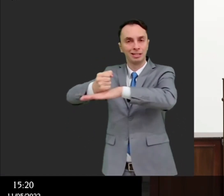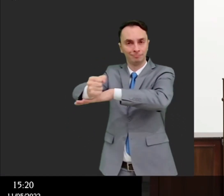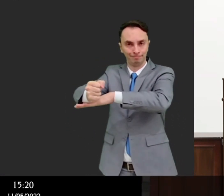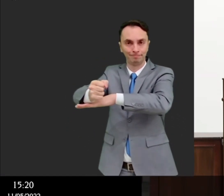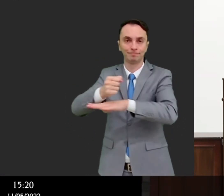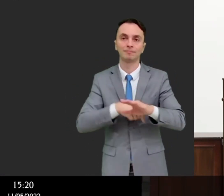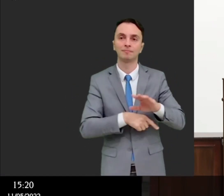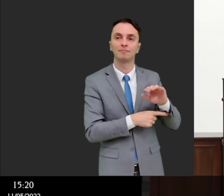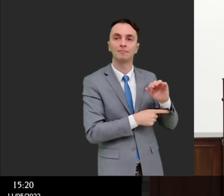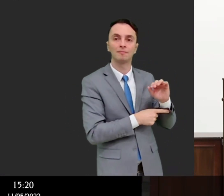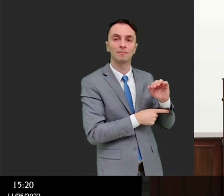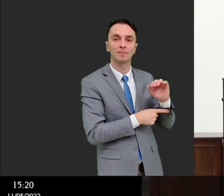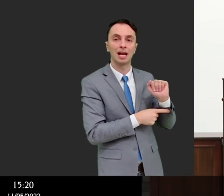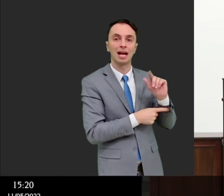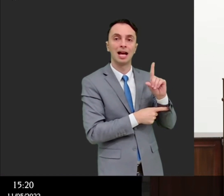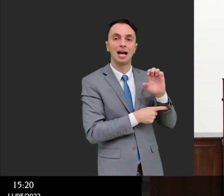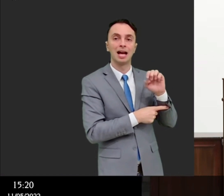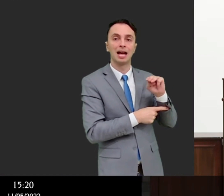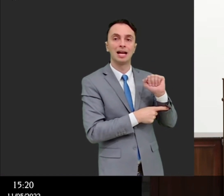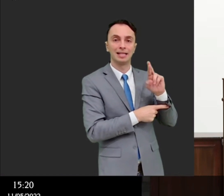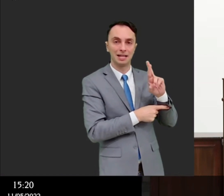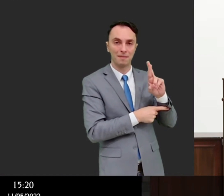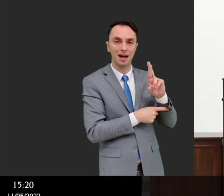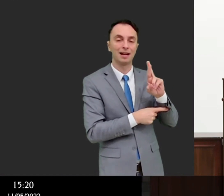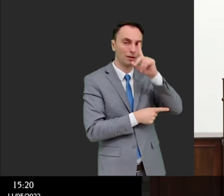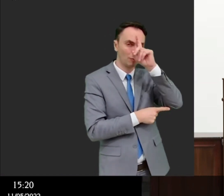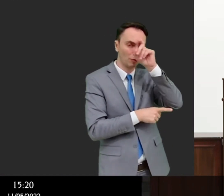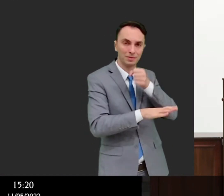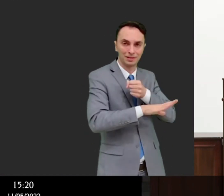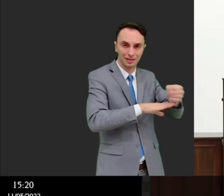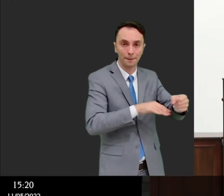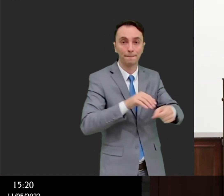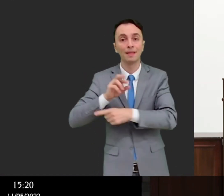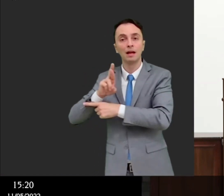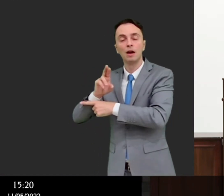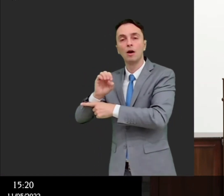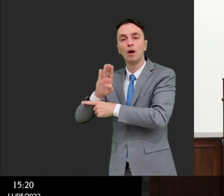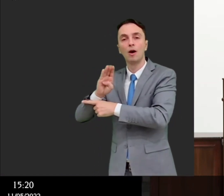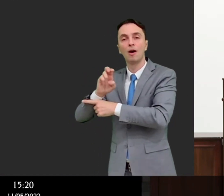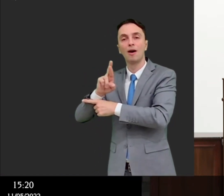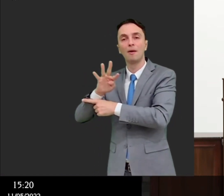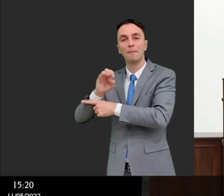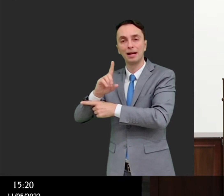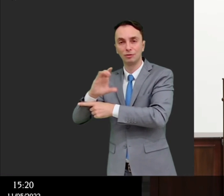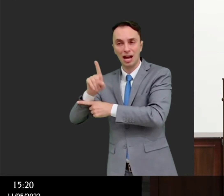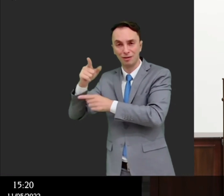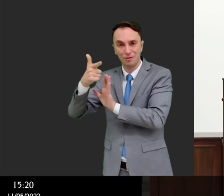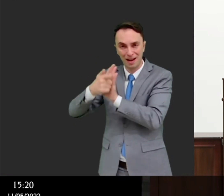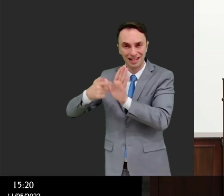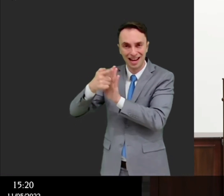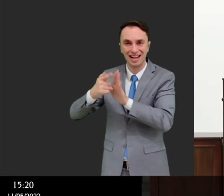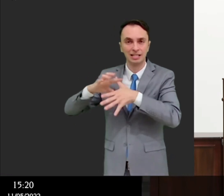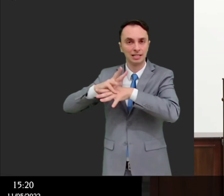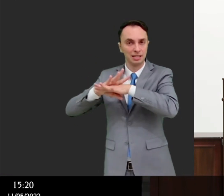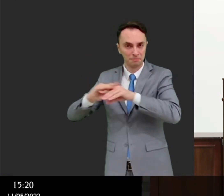Ademar Pedroso, do bairro Carapicuíba, está na UTI. O irmão Roberto, diácono de Guaianazes, agradece a sua libertação.